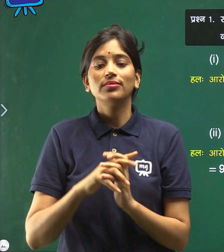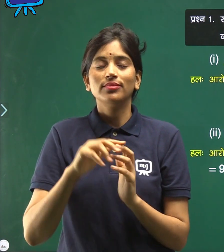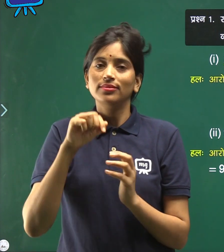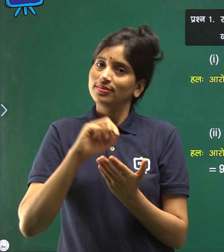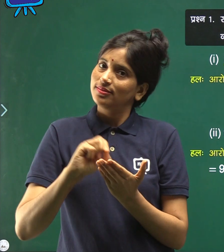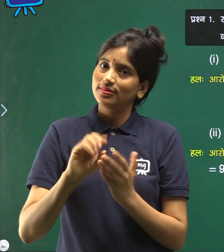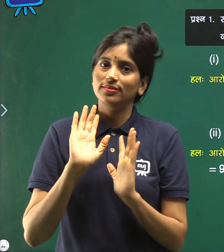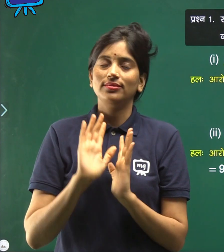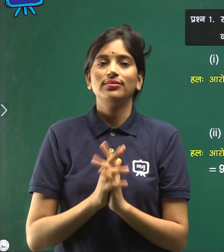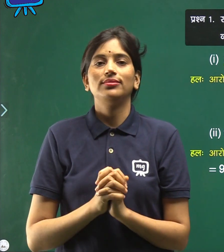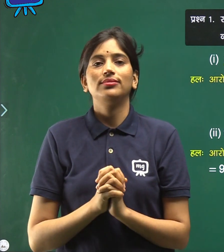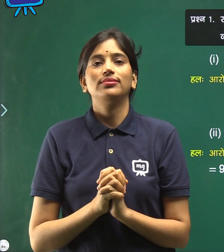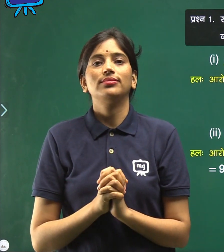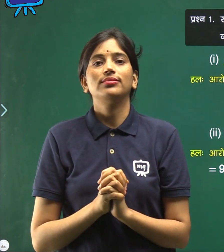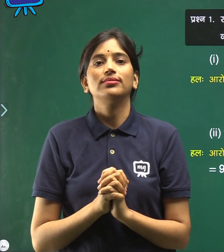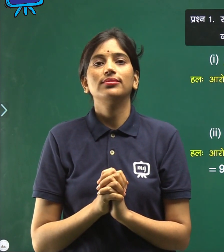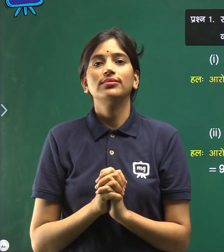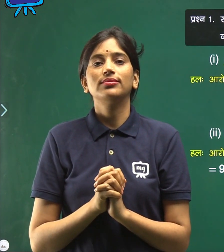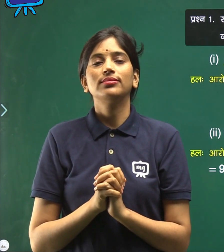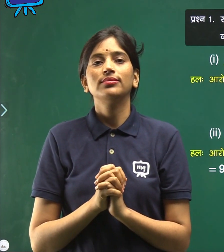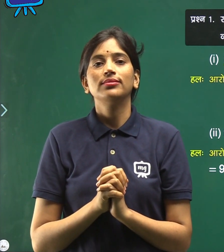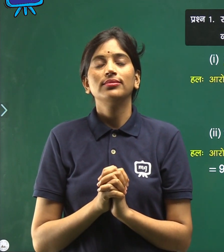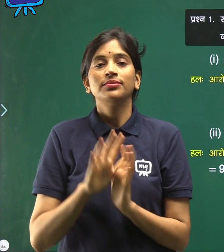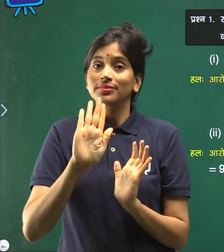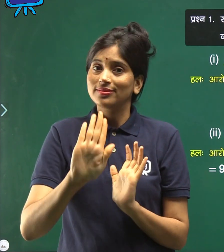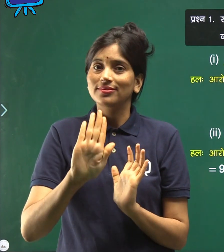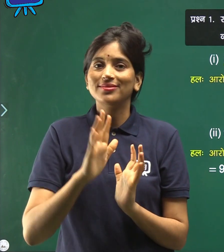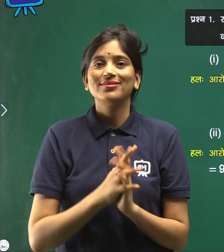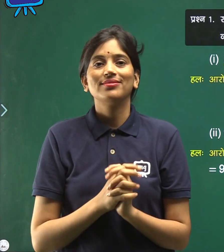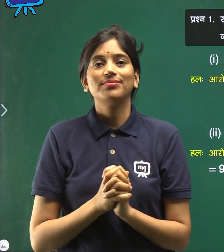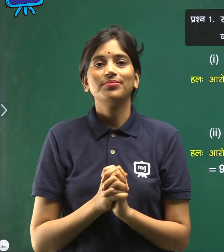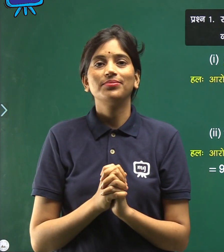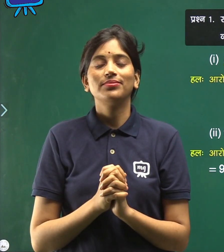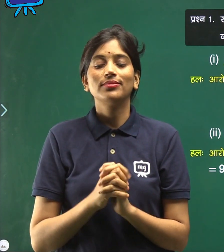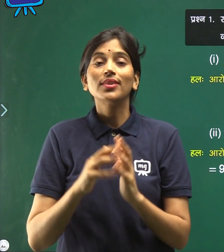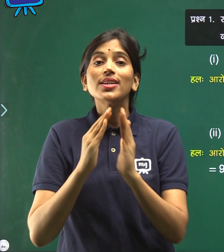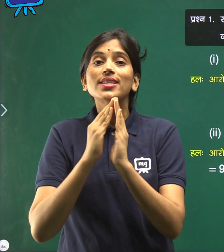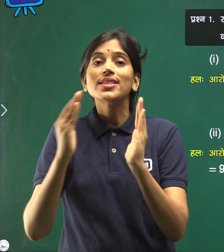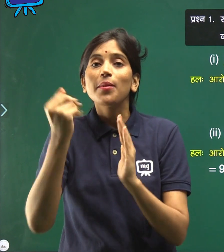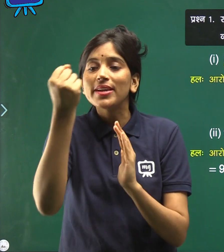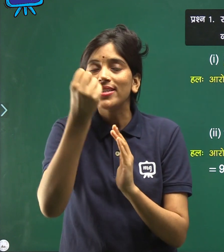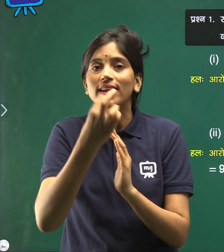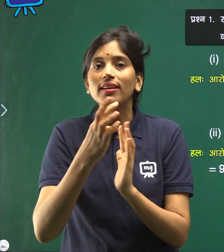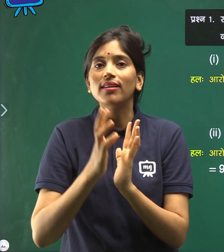उसको यहाँ लिखेंगे दूसरे नंबर पे। ठीक है। इससे बड़ी संख्या